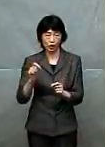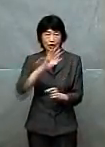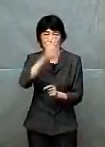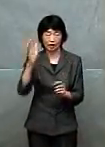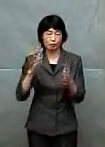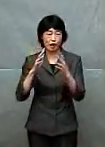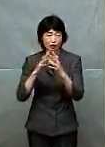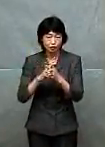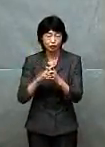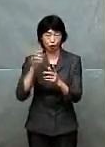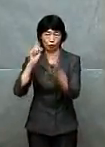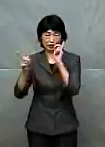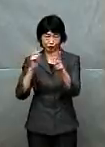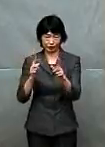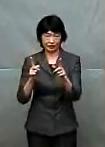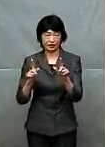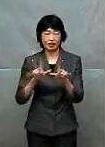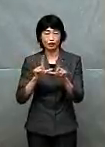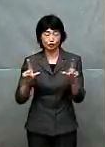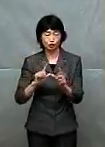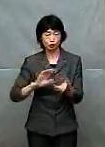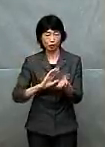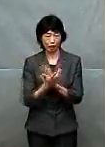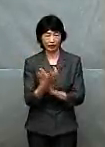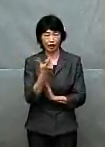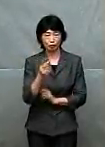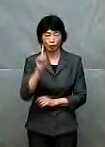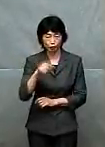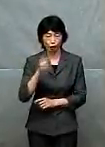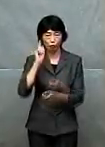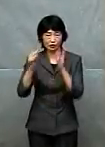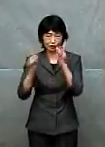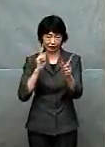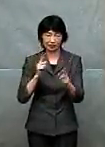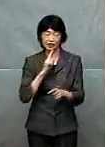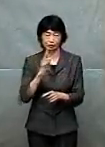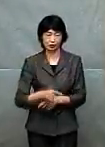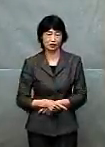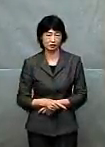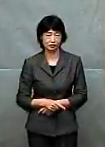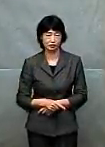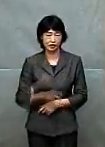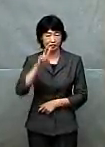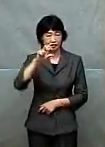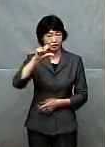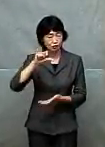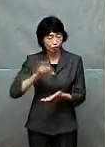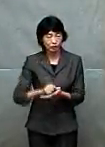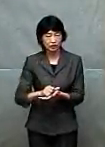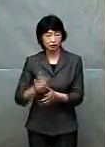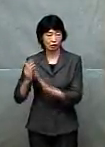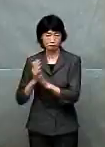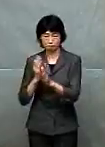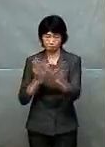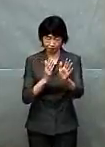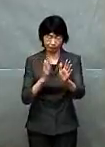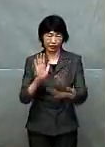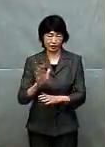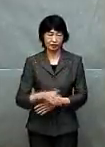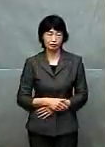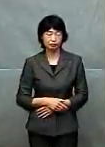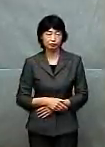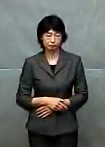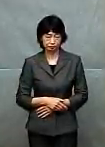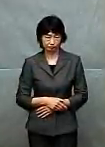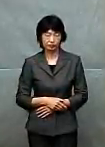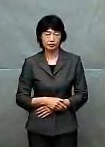称化け物祭りと呼ばれています。25日は天神祭パレードが行われ、当日は